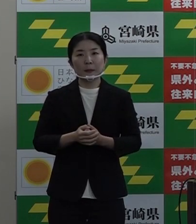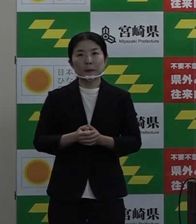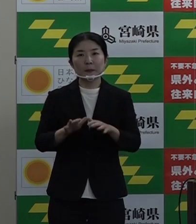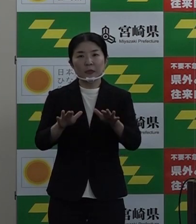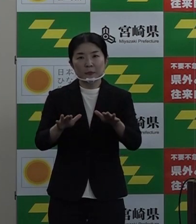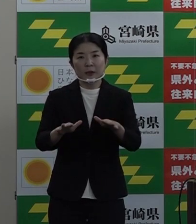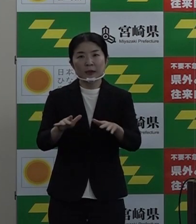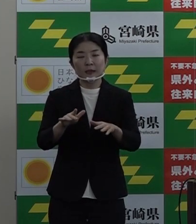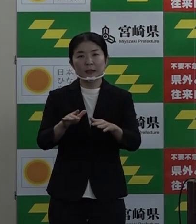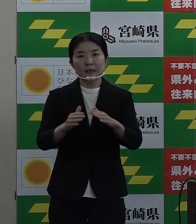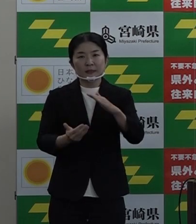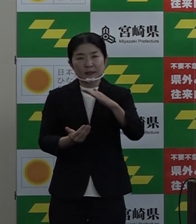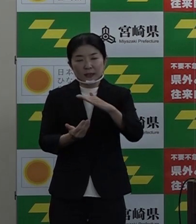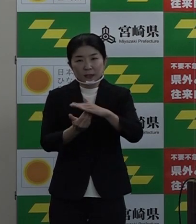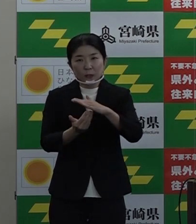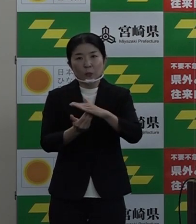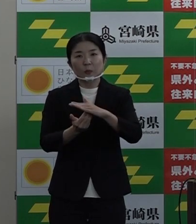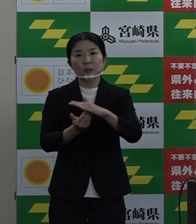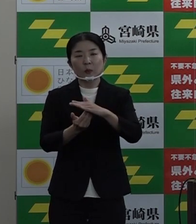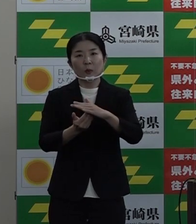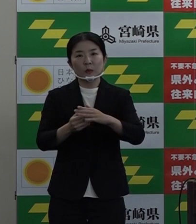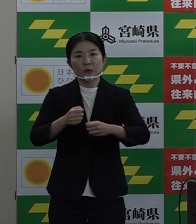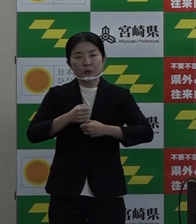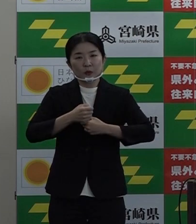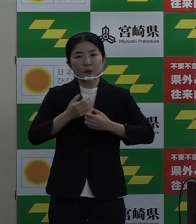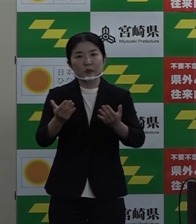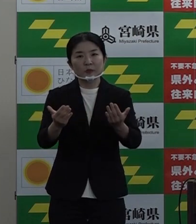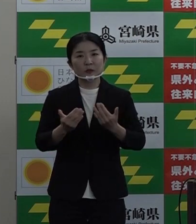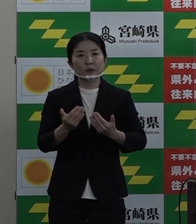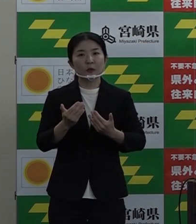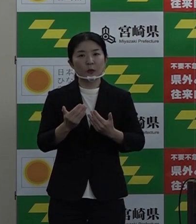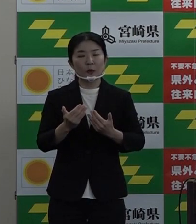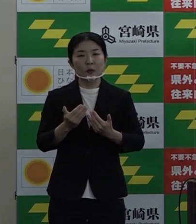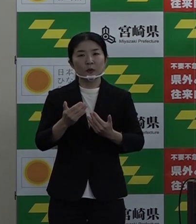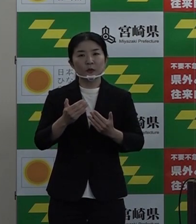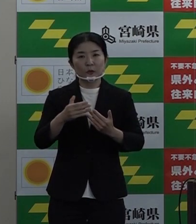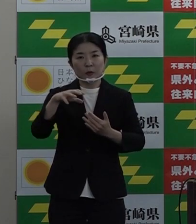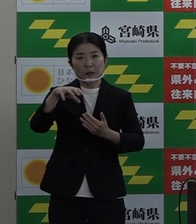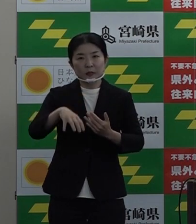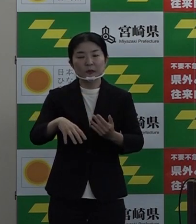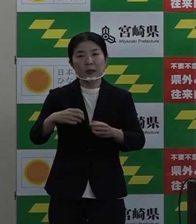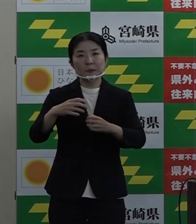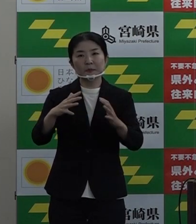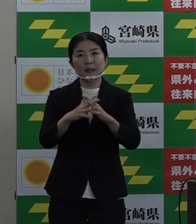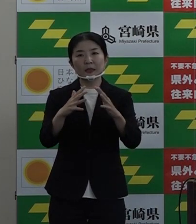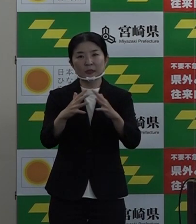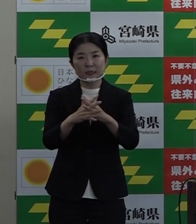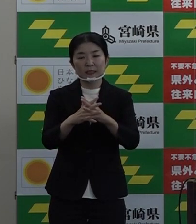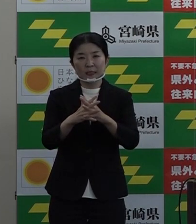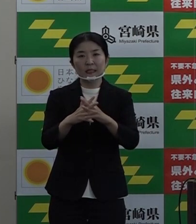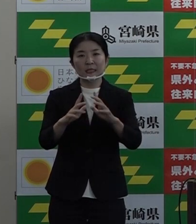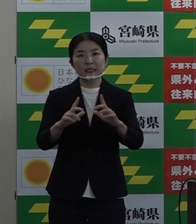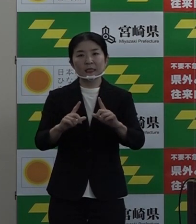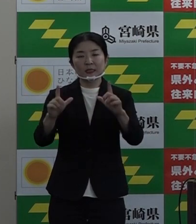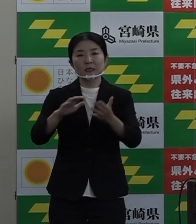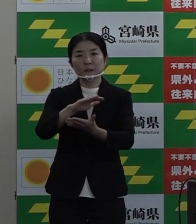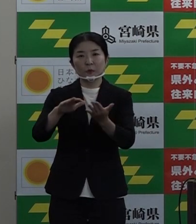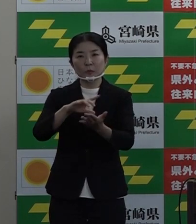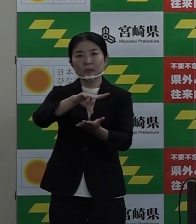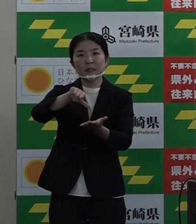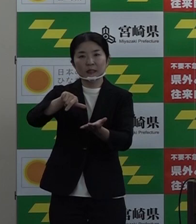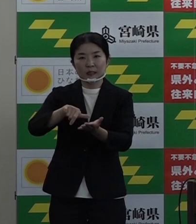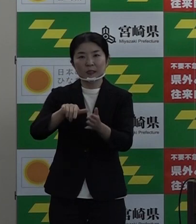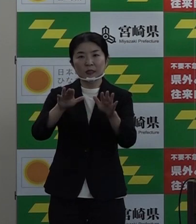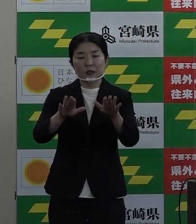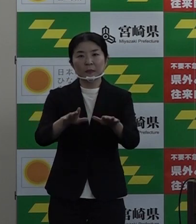今最大の危機感を抱いておりますのは、この宮崎東諸方県域、今日発表分まで